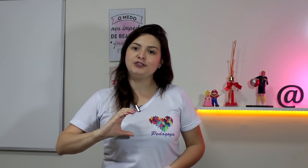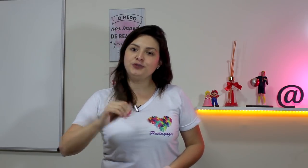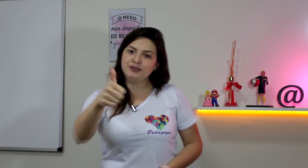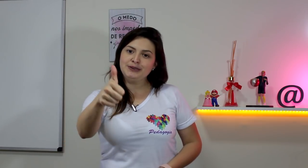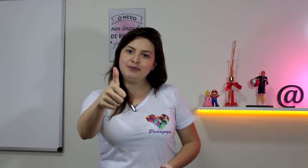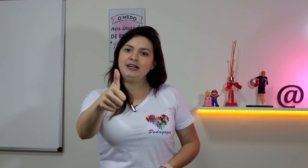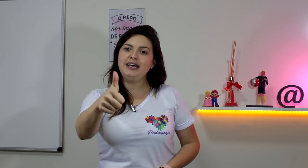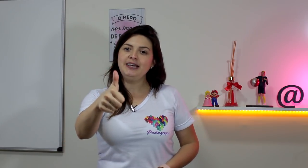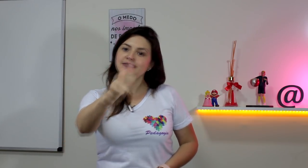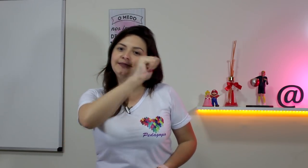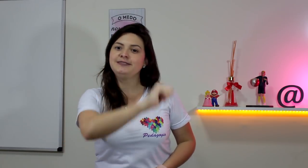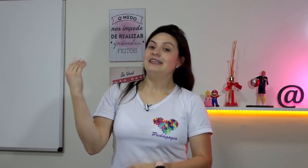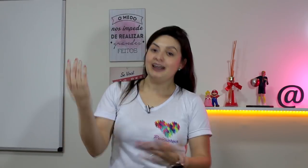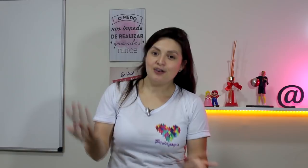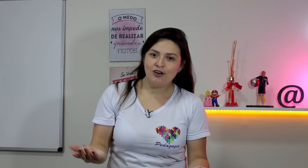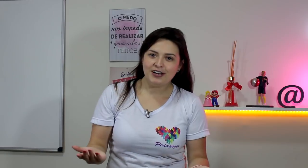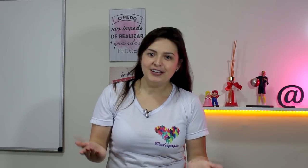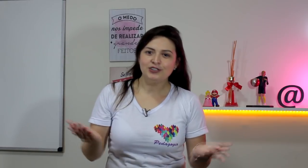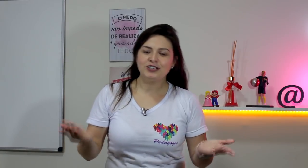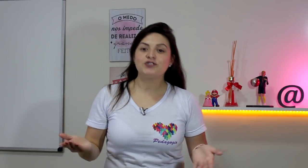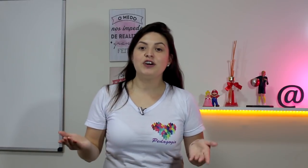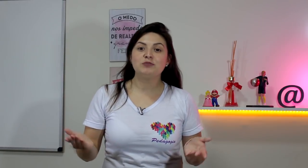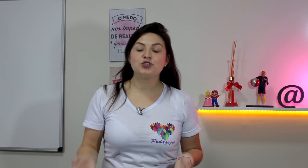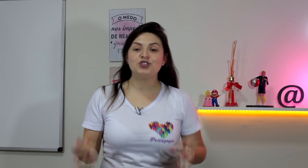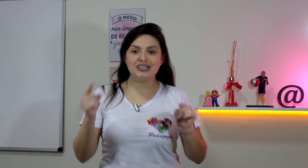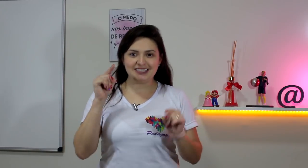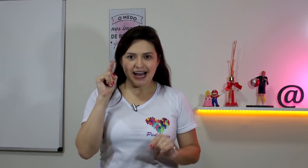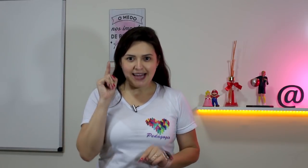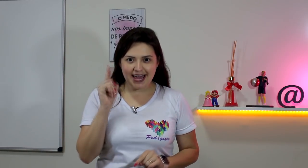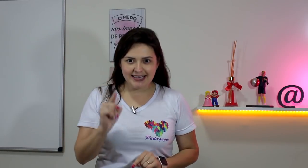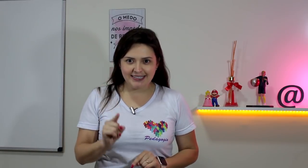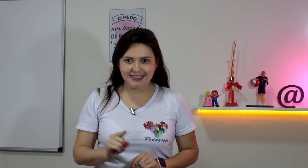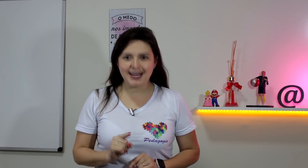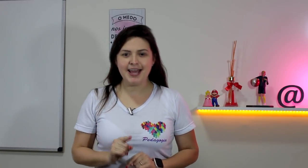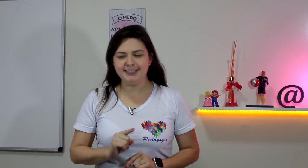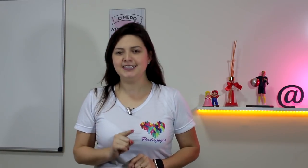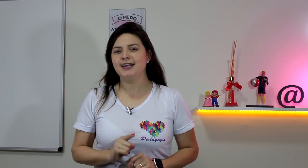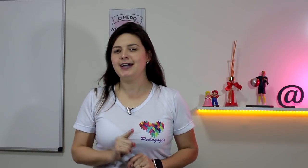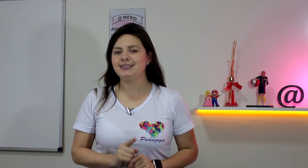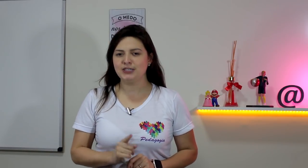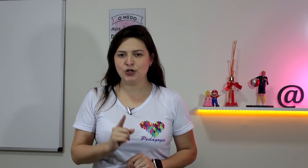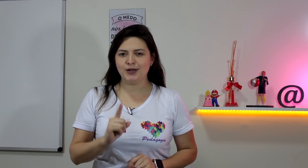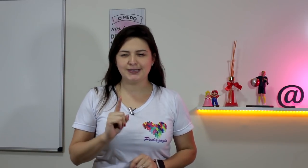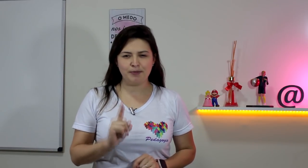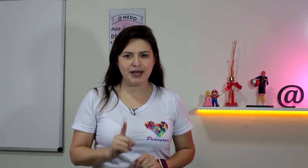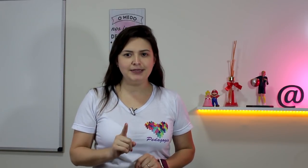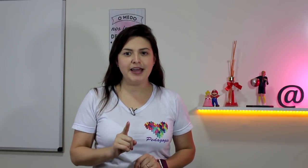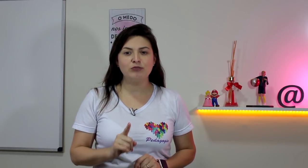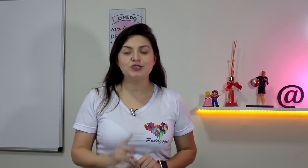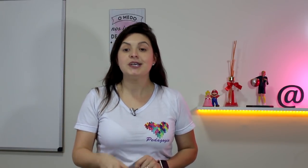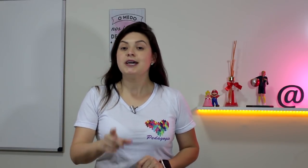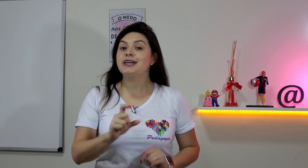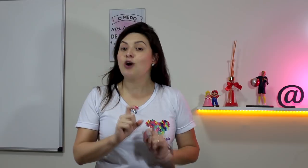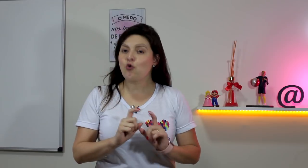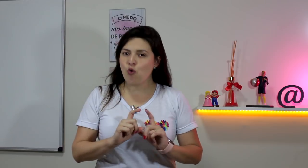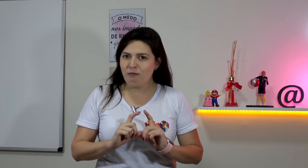cunhado. Beleza? E agora, nós vamos utilizar esses 3 sinais que nós aprendemos em